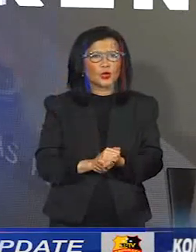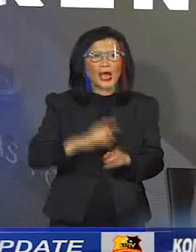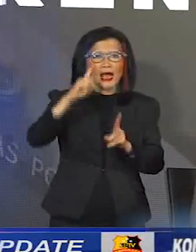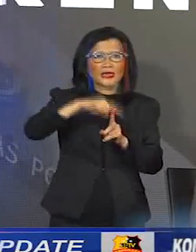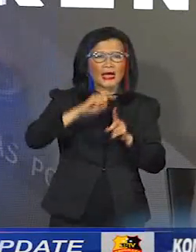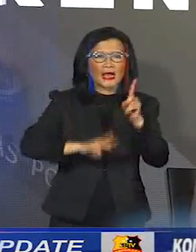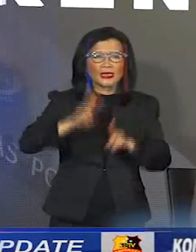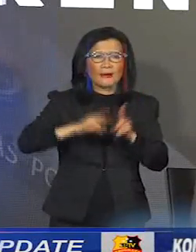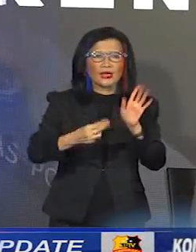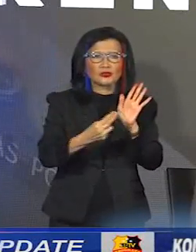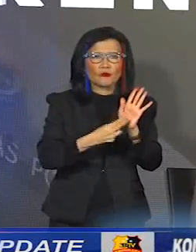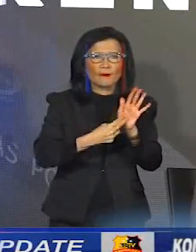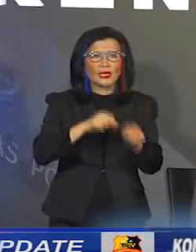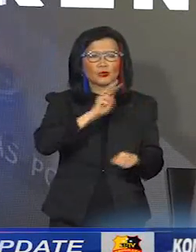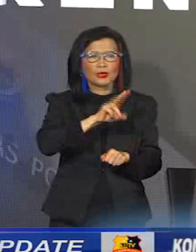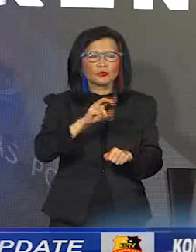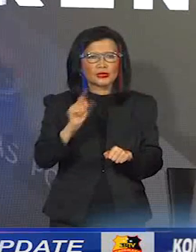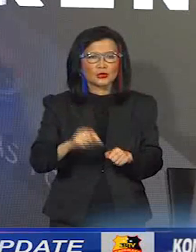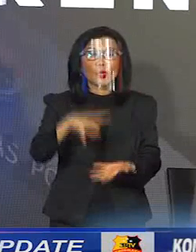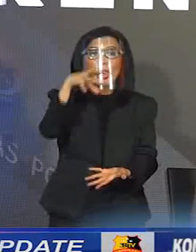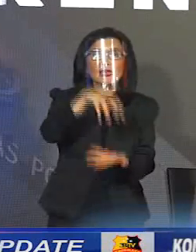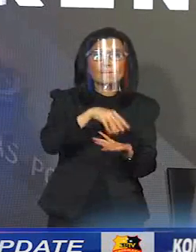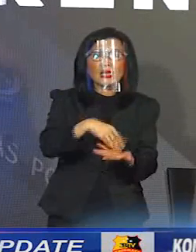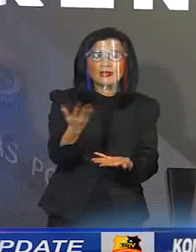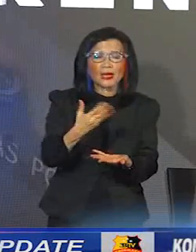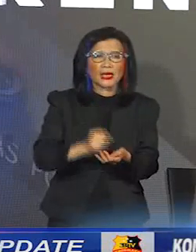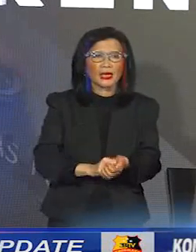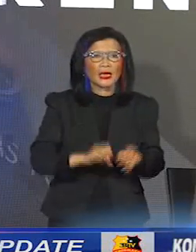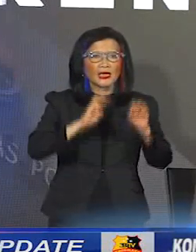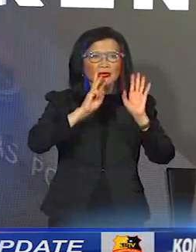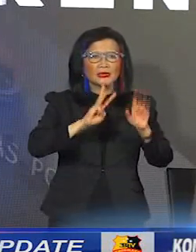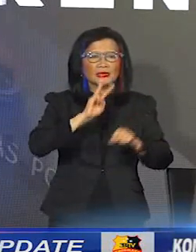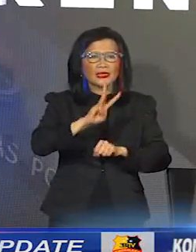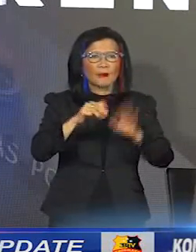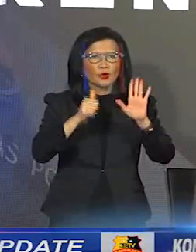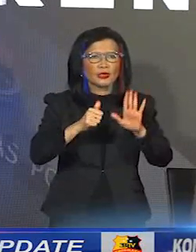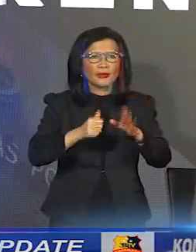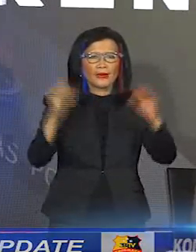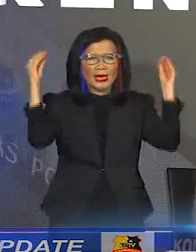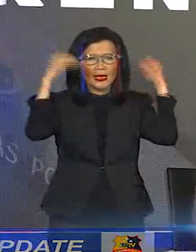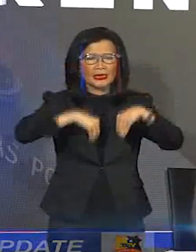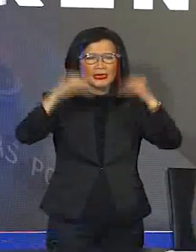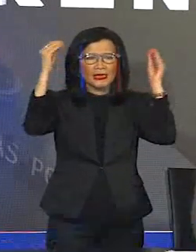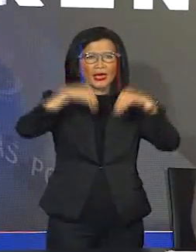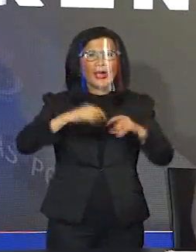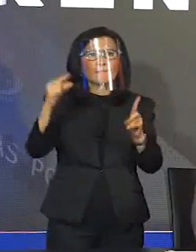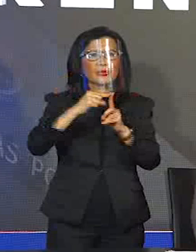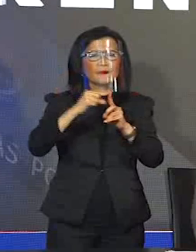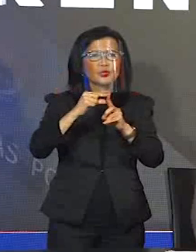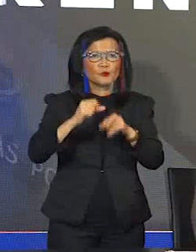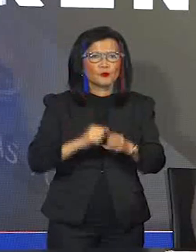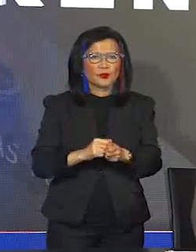tanggal 13 November 2021, di area 36 kilang premium tangki